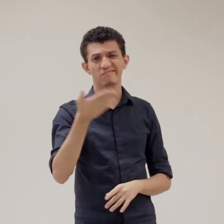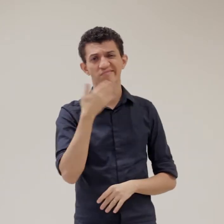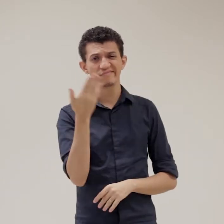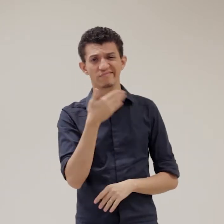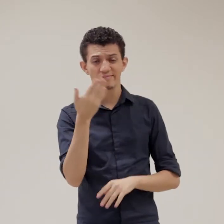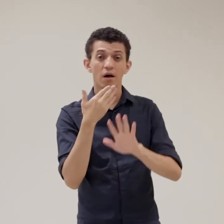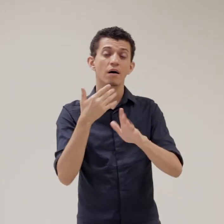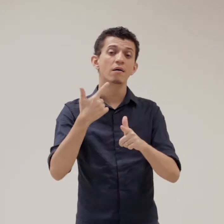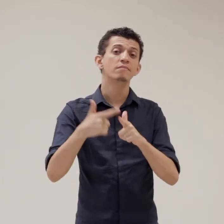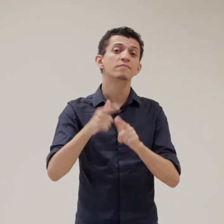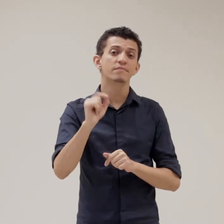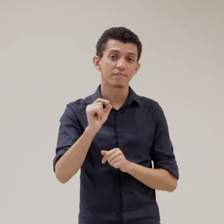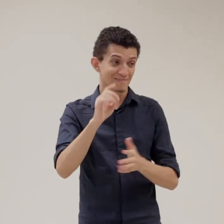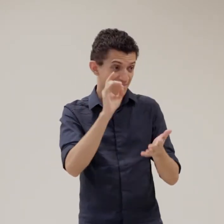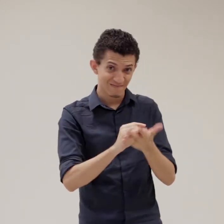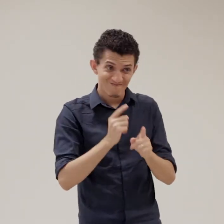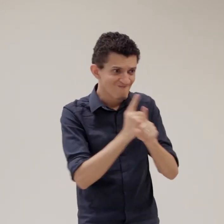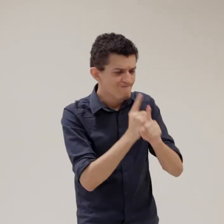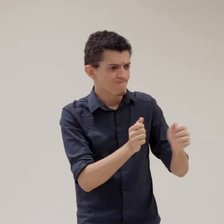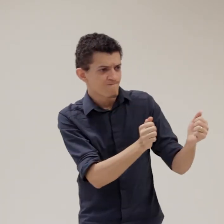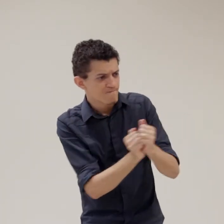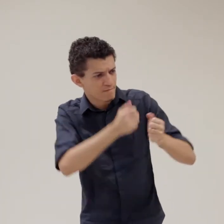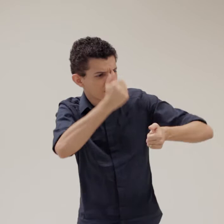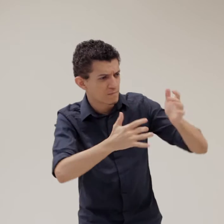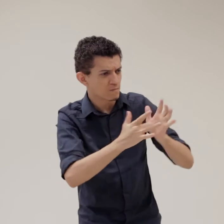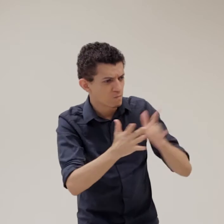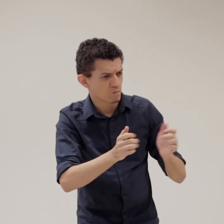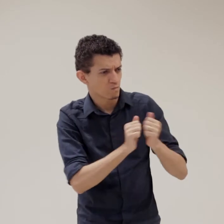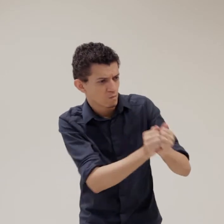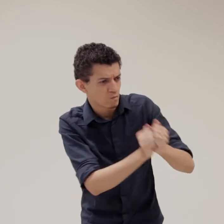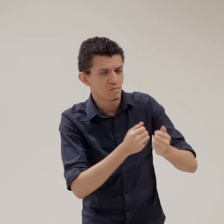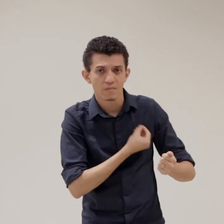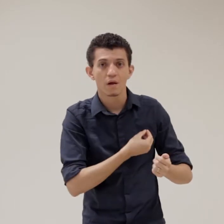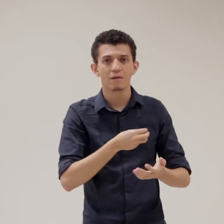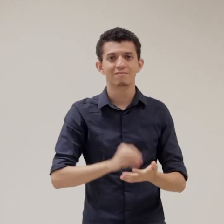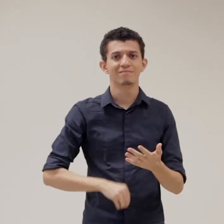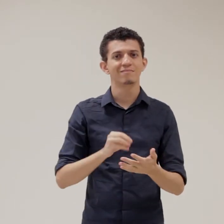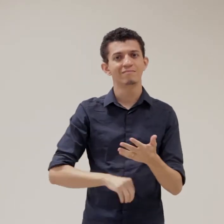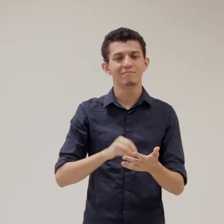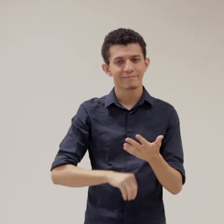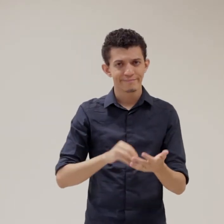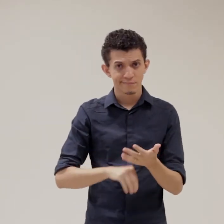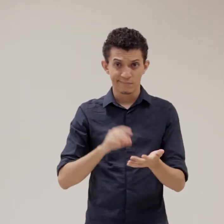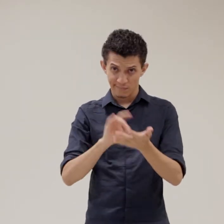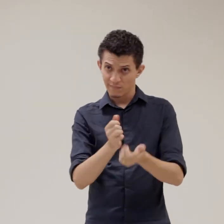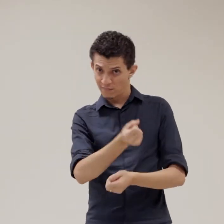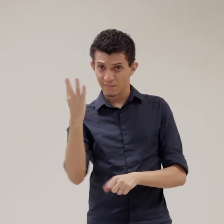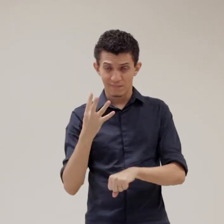da palavra e no envolvimento efetivo com a igreja e o reino de Deus. Falta de obreiros e de investimento e